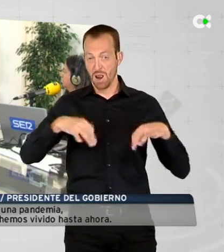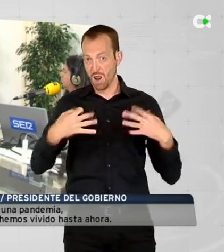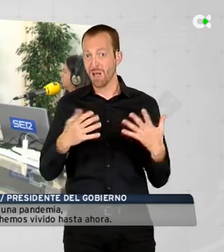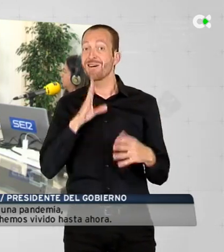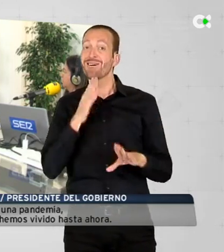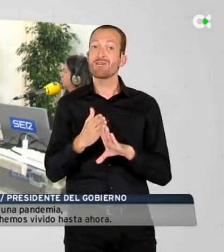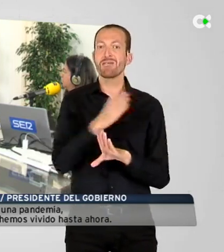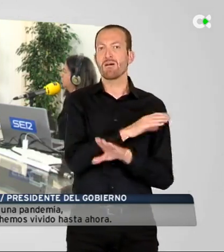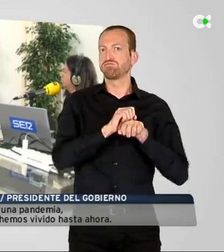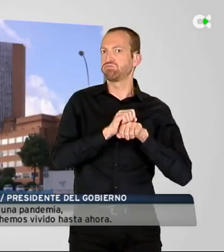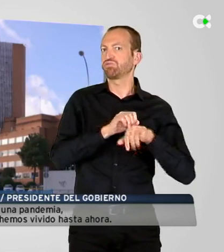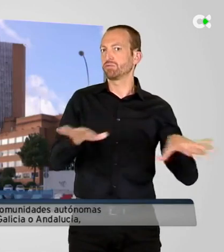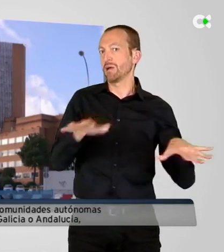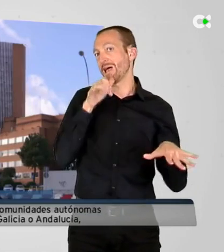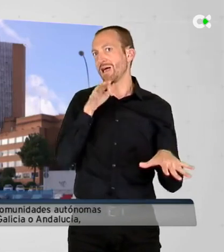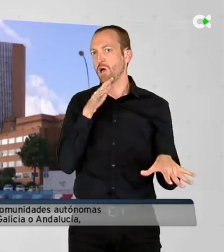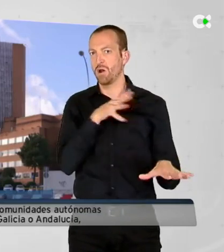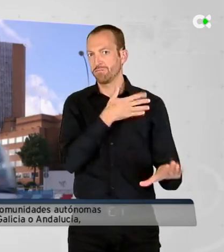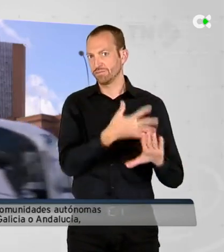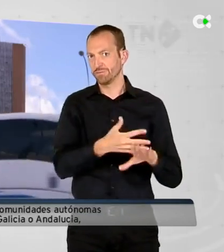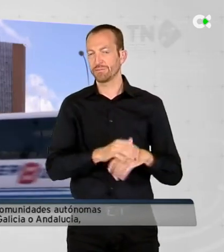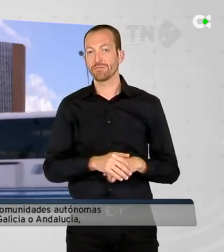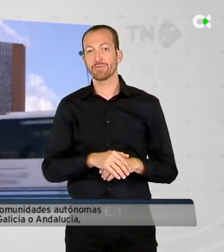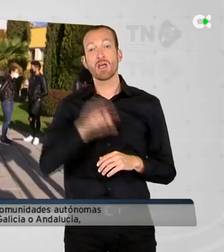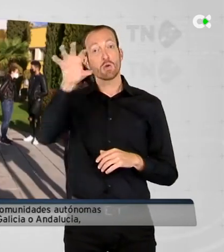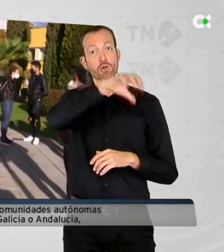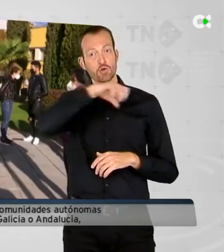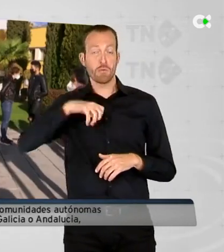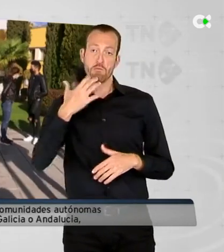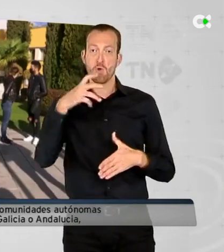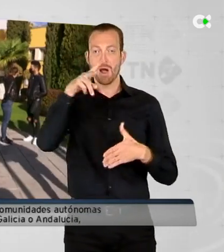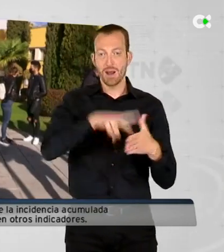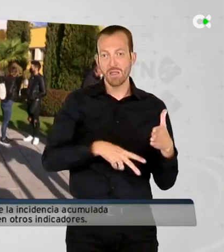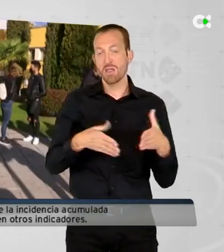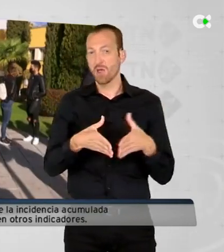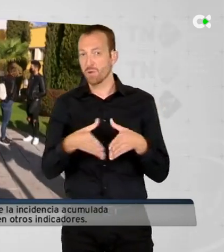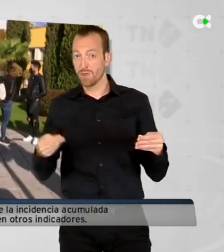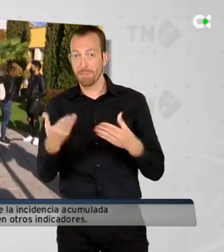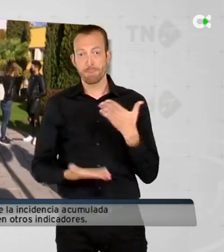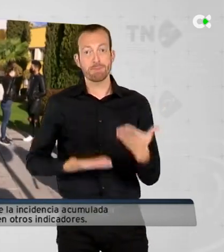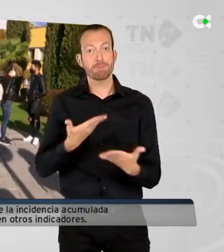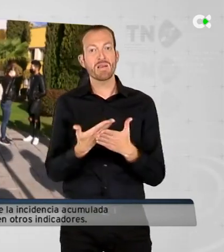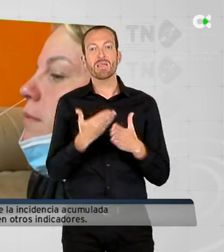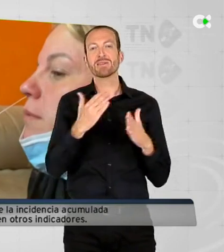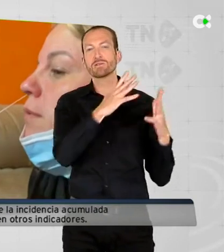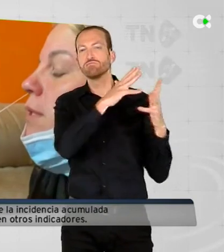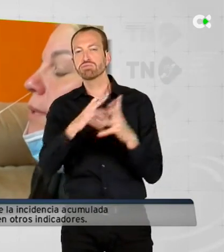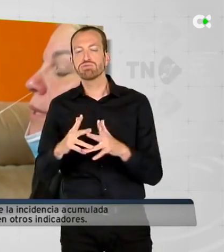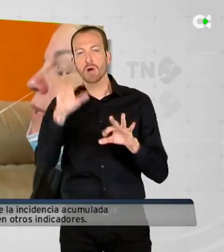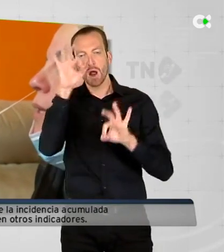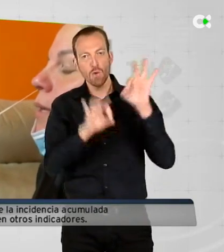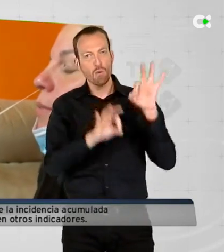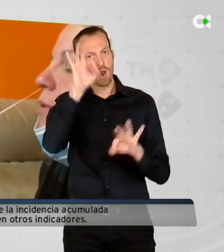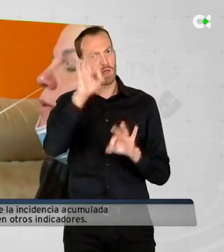pandemia que es lo que hemos vivido hasta ahora. Se suma a comunidades autónomas como Galicia o Andalucía que piden que la incidencia acumulada se base